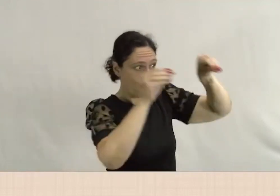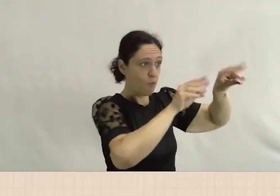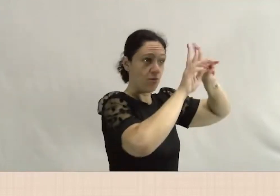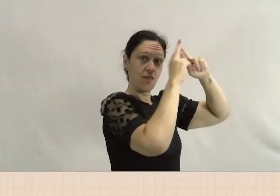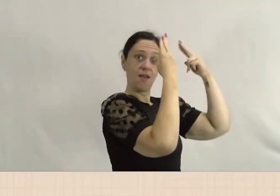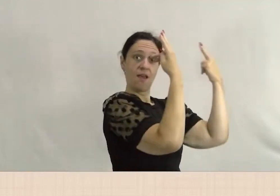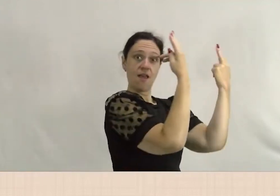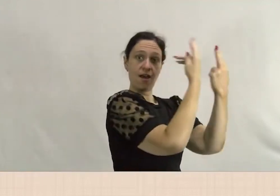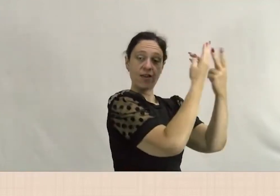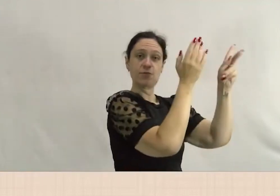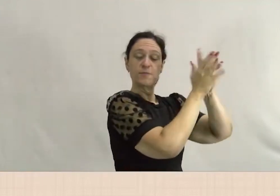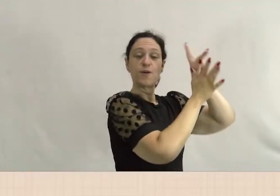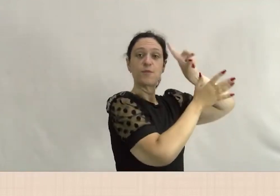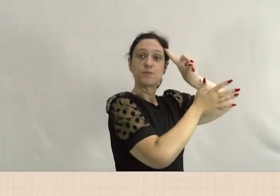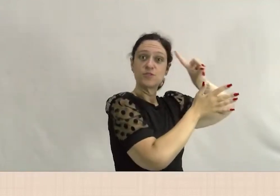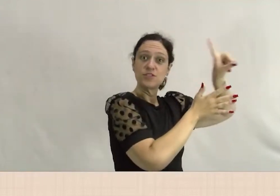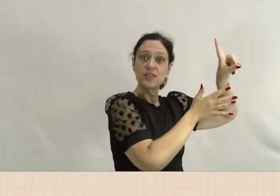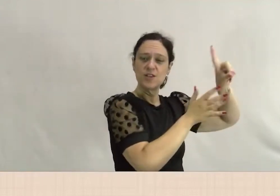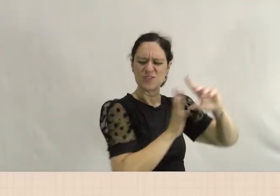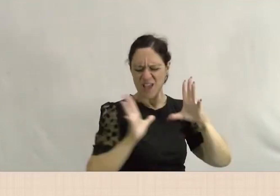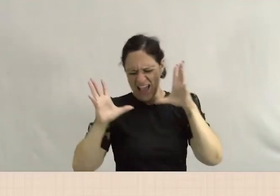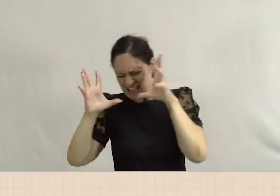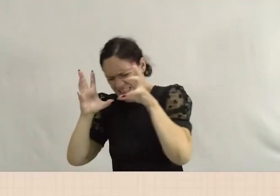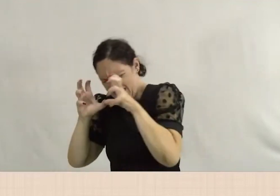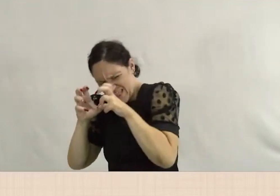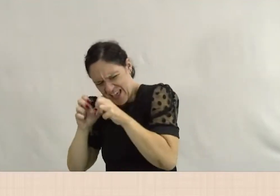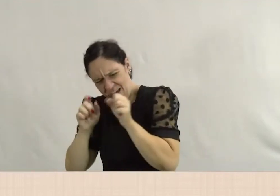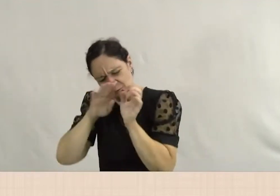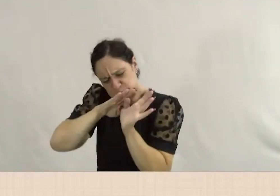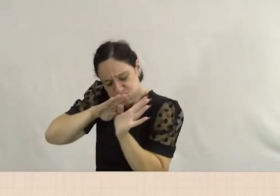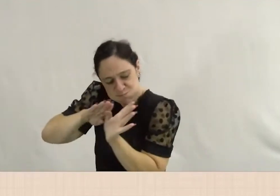Saia do império das trevas.